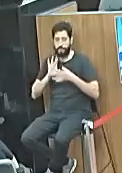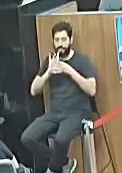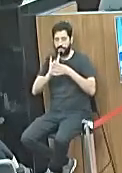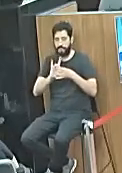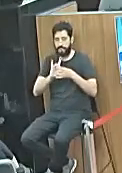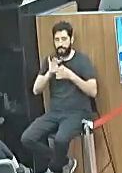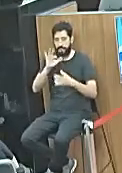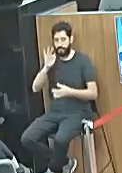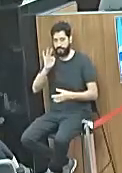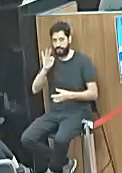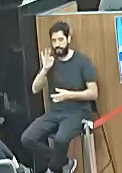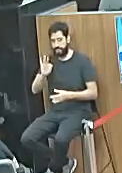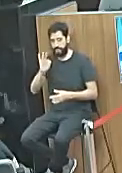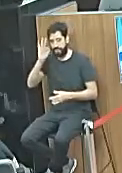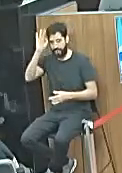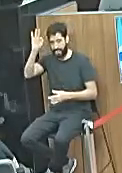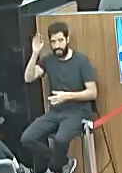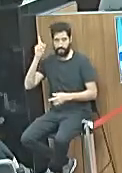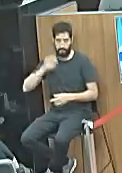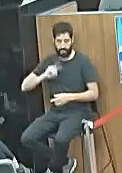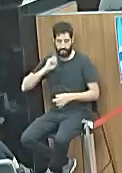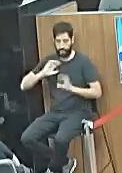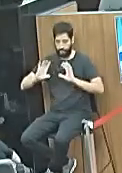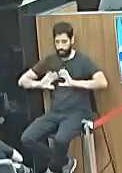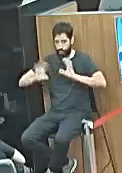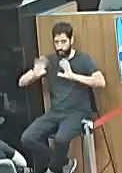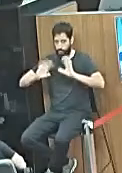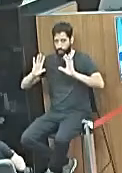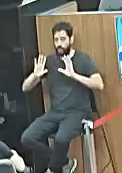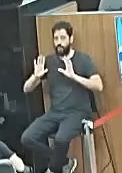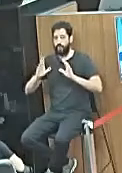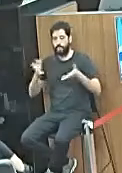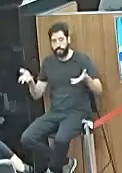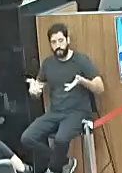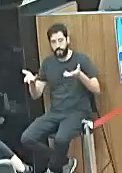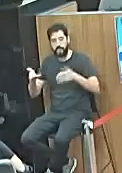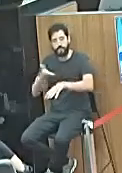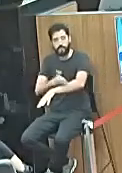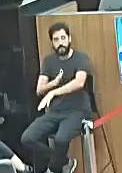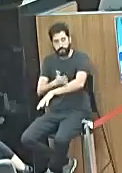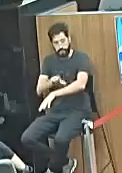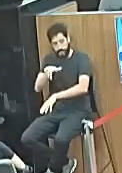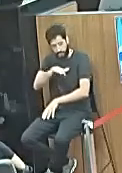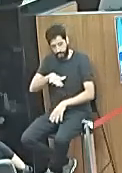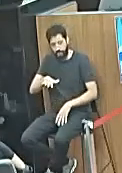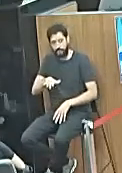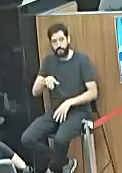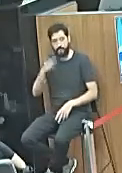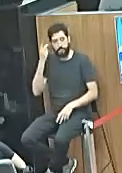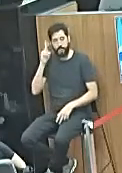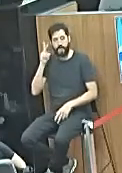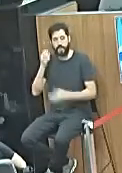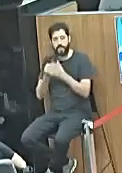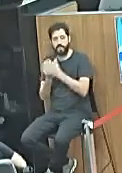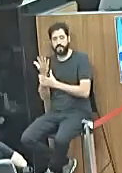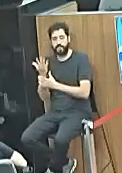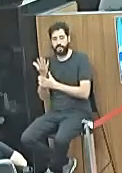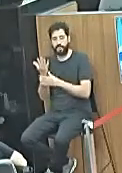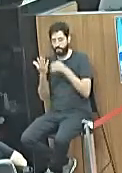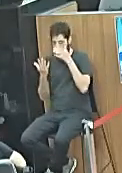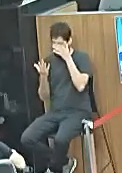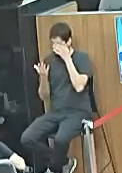mineira de vôlei e oportunizando a prática dessas moças modalidades para criação